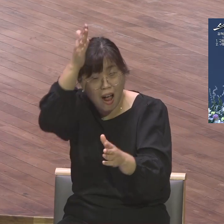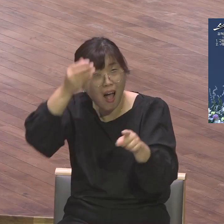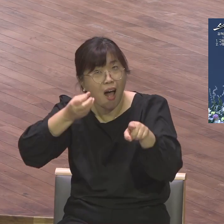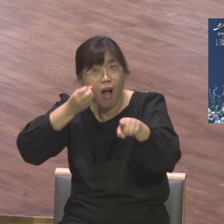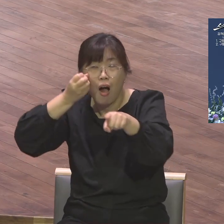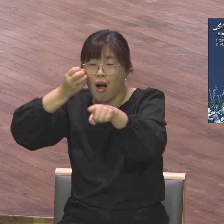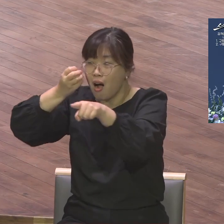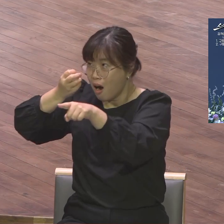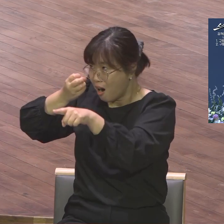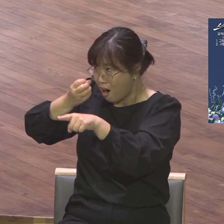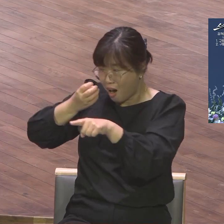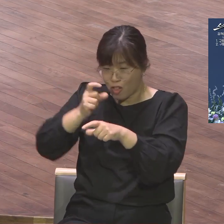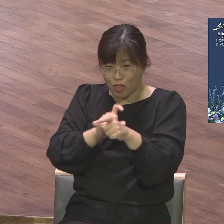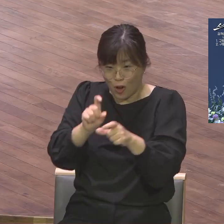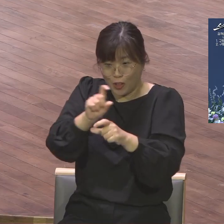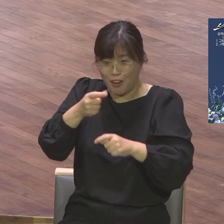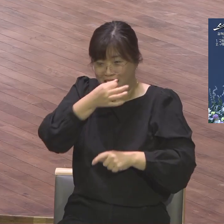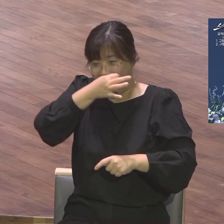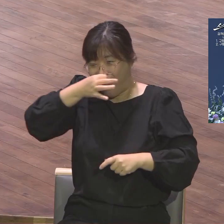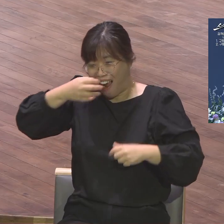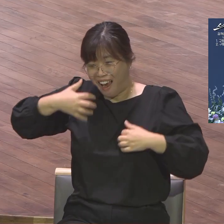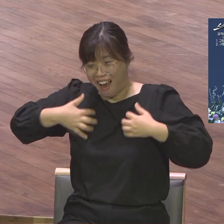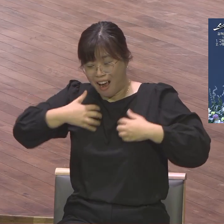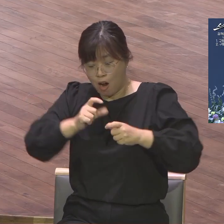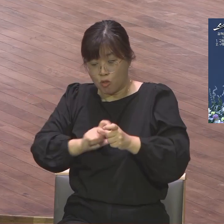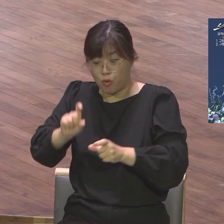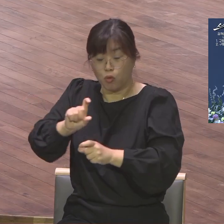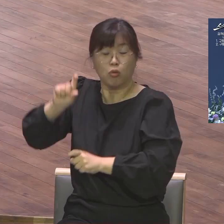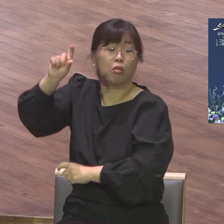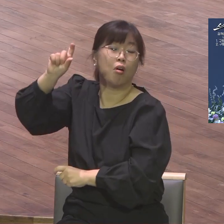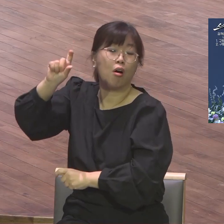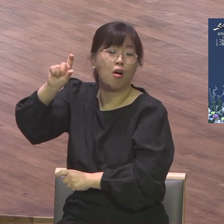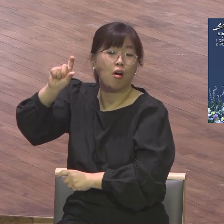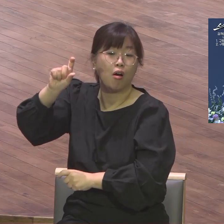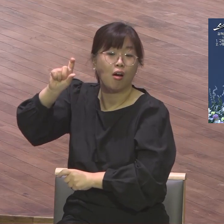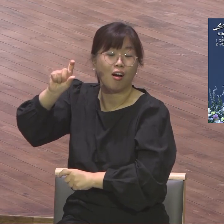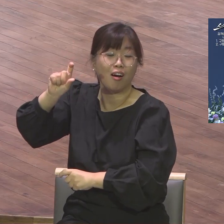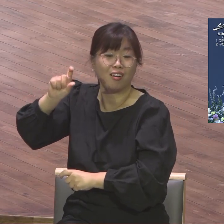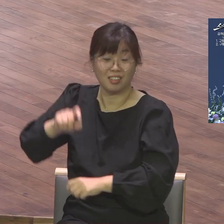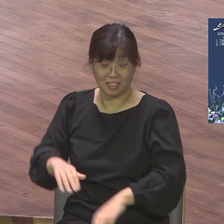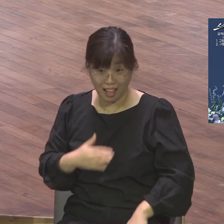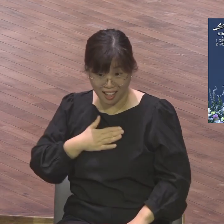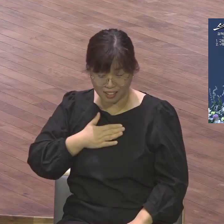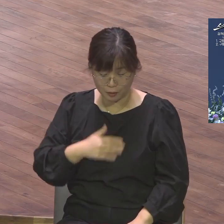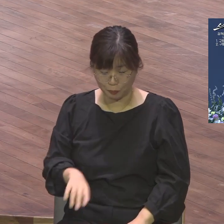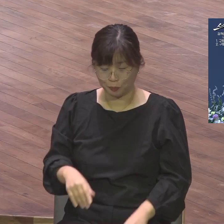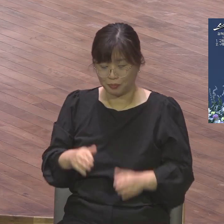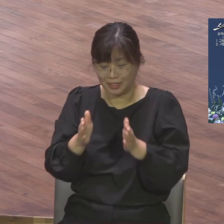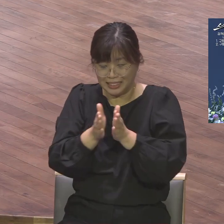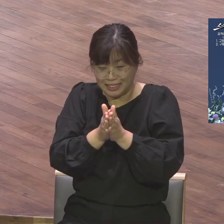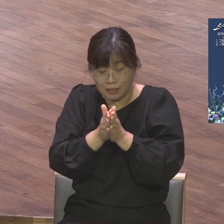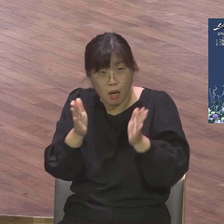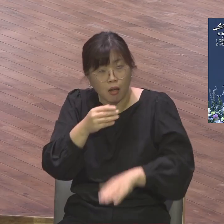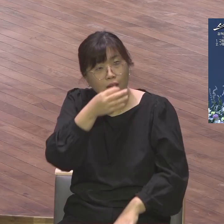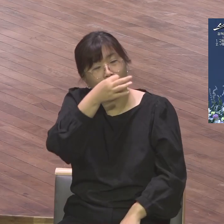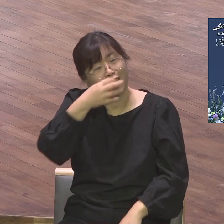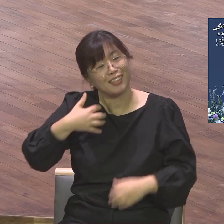그 말을 할 때 점입가경이라. 점점 기대가 돼. 정말 흥미로워. 점점 재미있어.